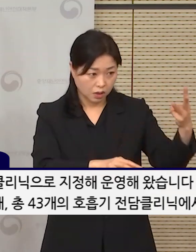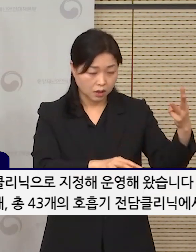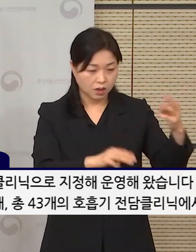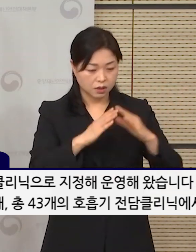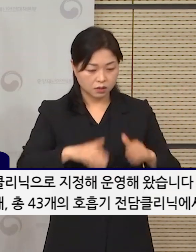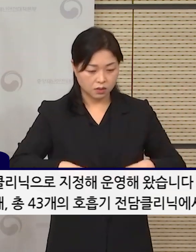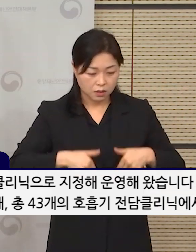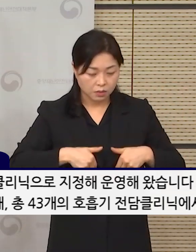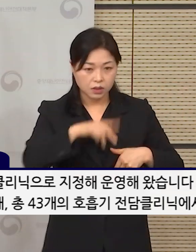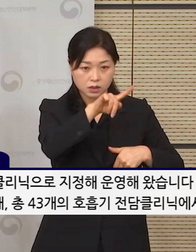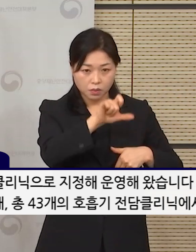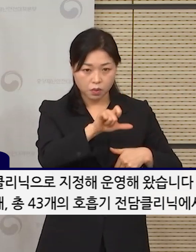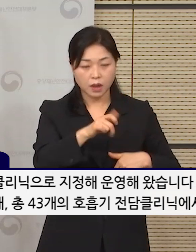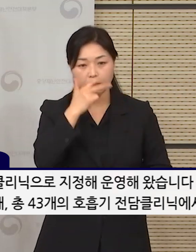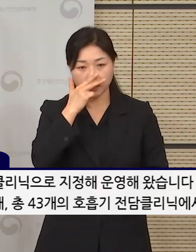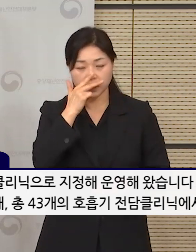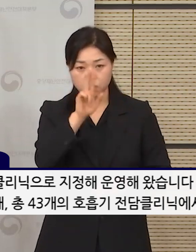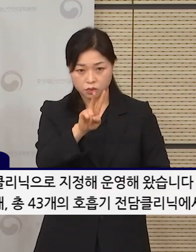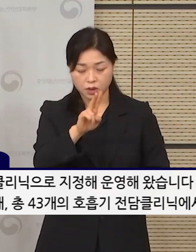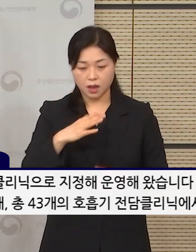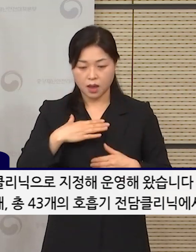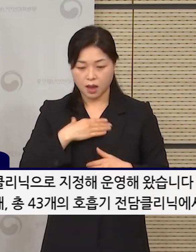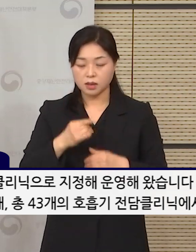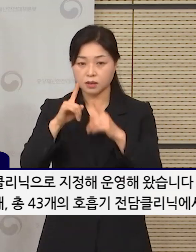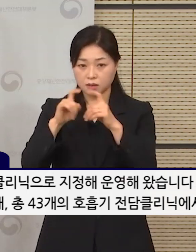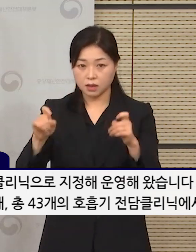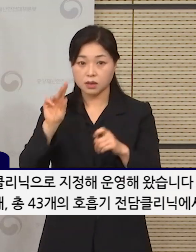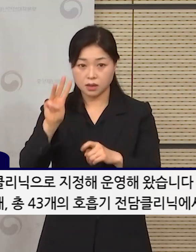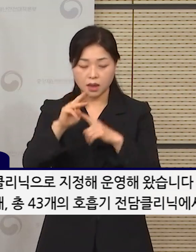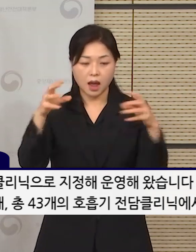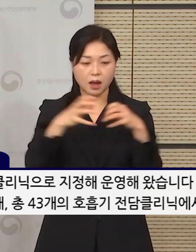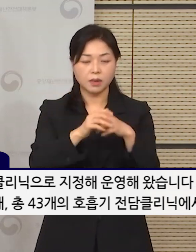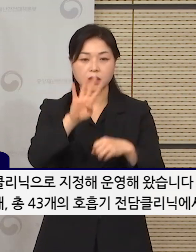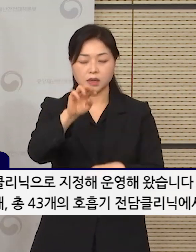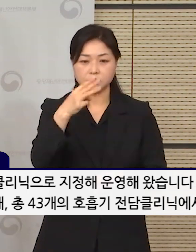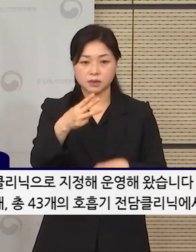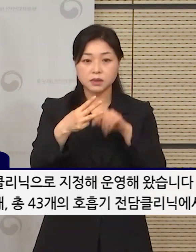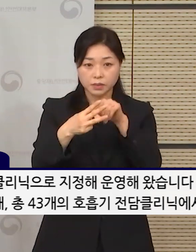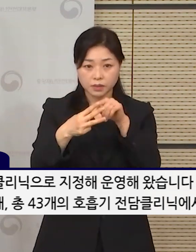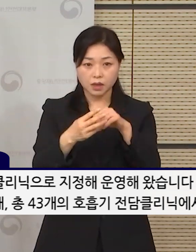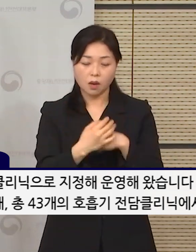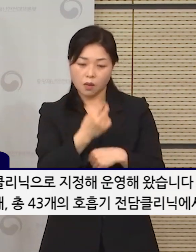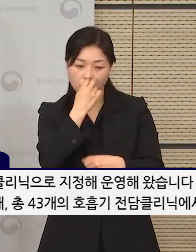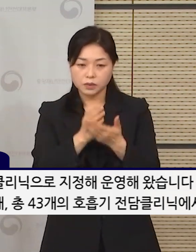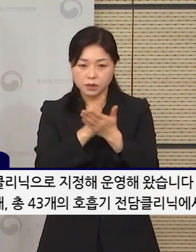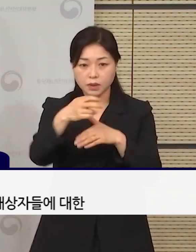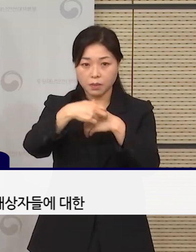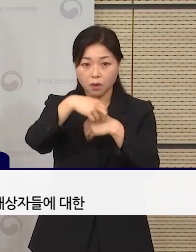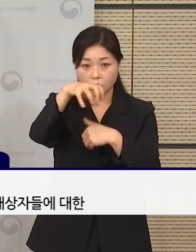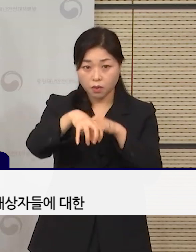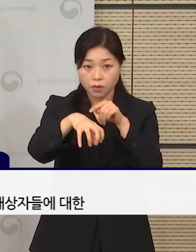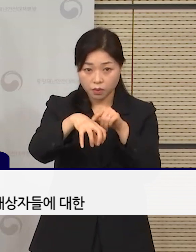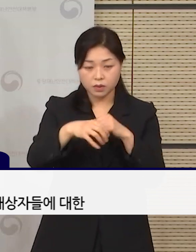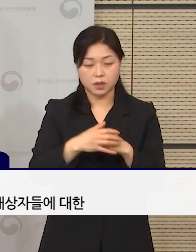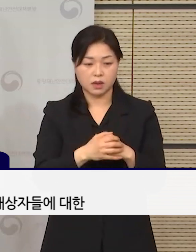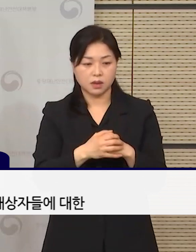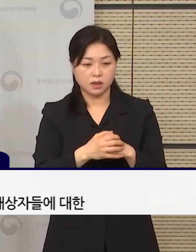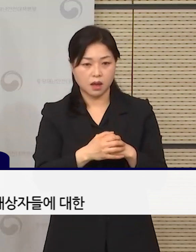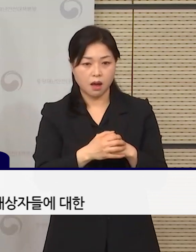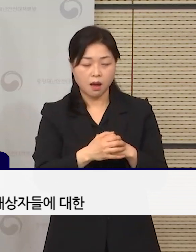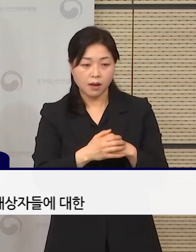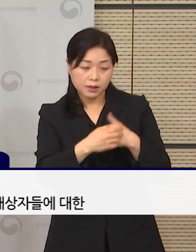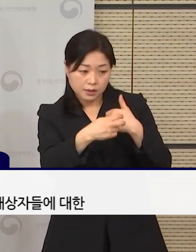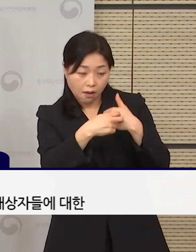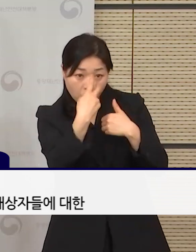15개, 평택에 2개, 안성에 3개, 총 43개의 호흡기 전담 클리닉에서 진찰과